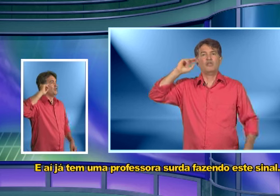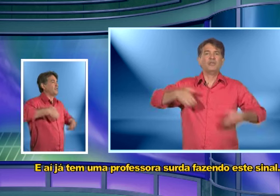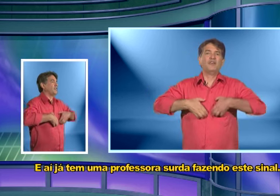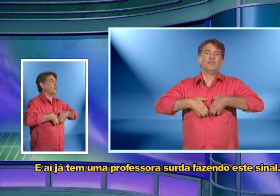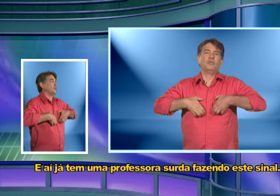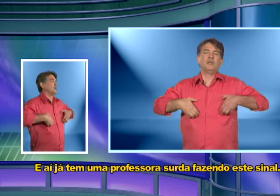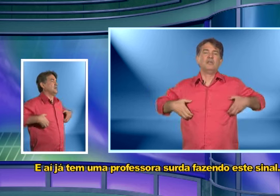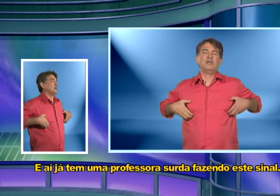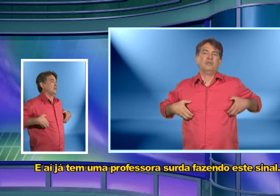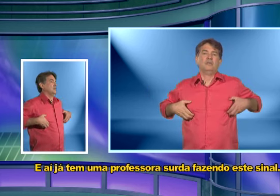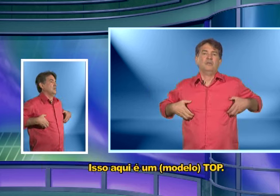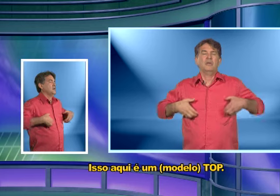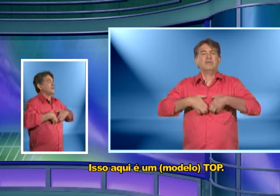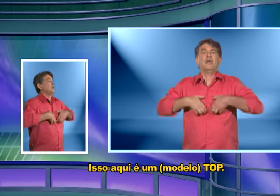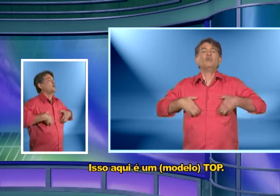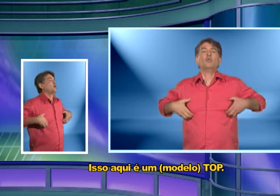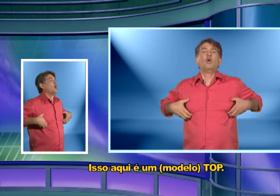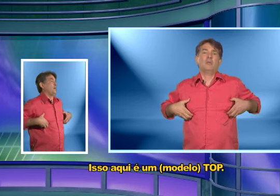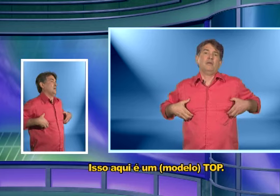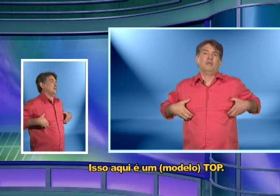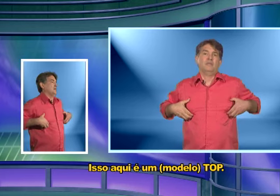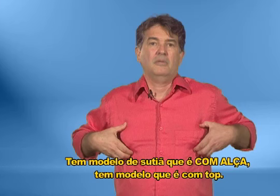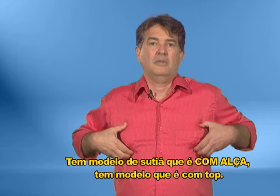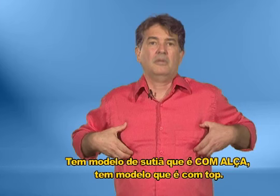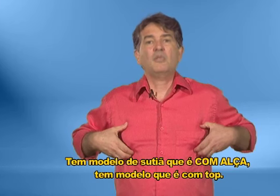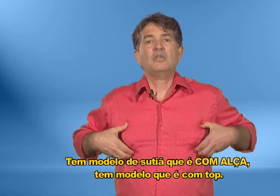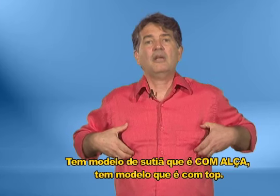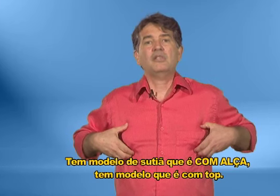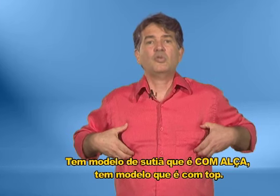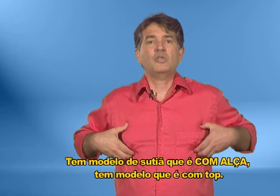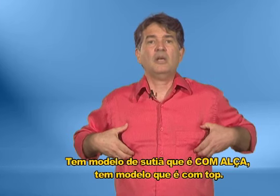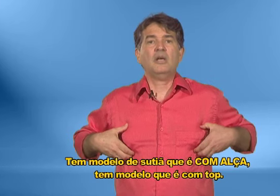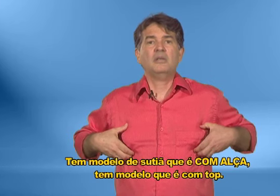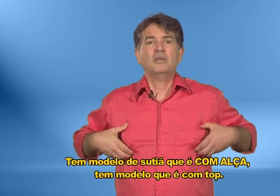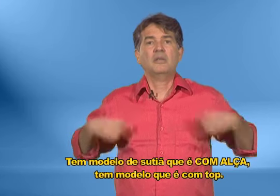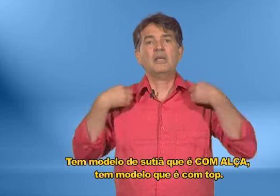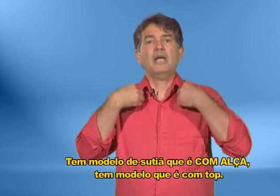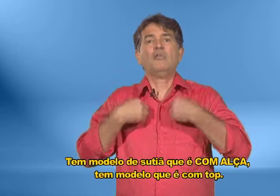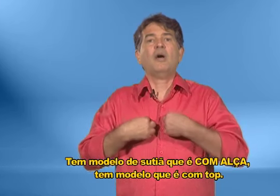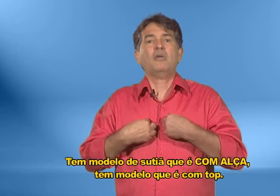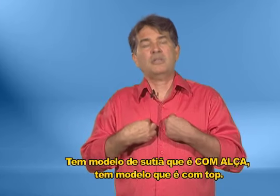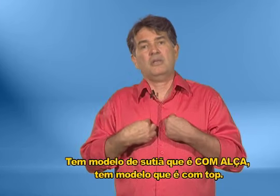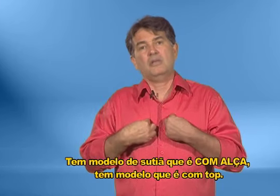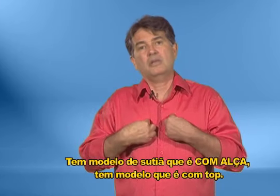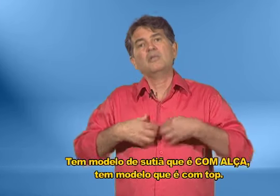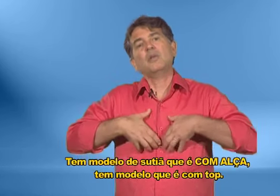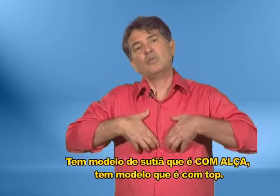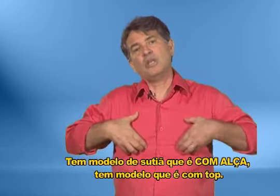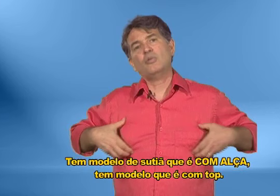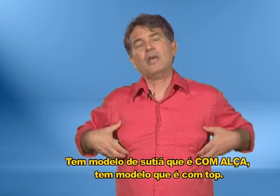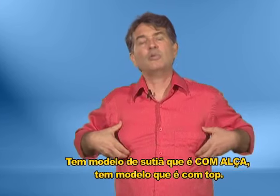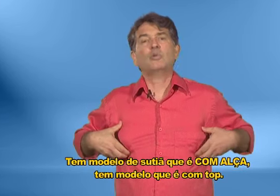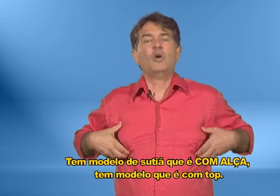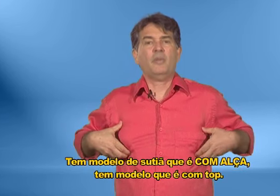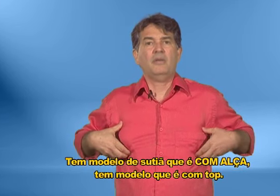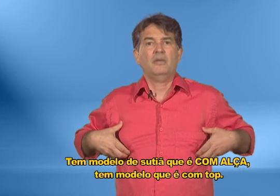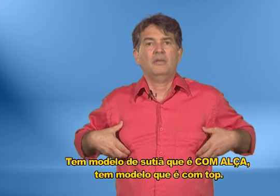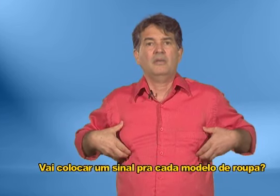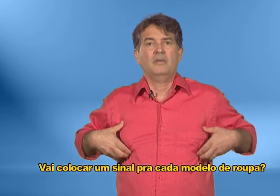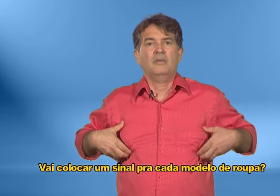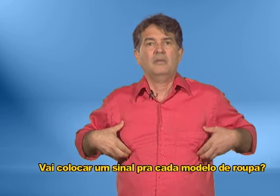professora surda fazendo este sinal. Isto aqui é um topper. Tem modelo de sutiã que é com alça. Tem modelo que é com